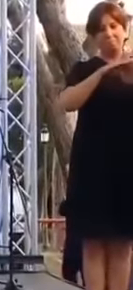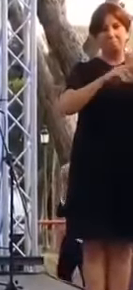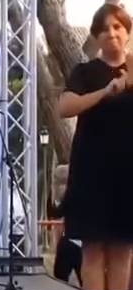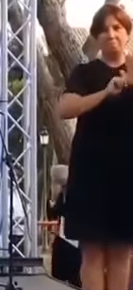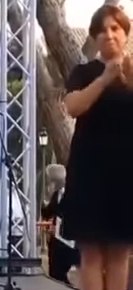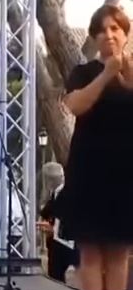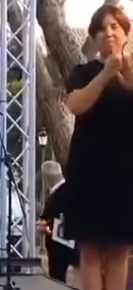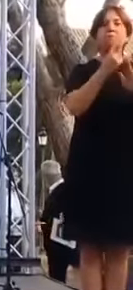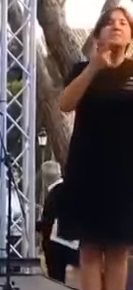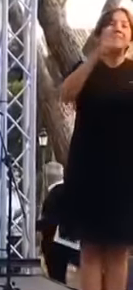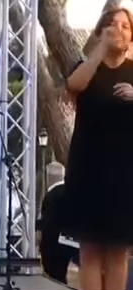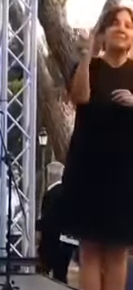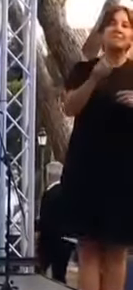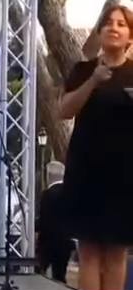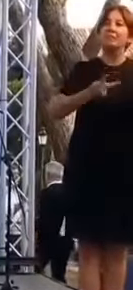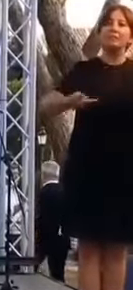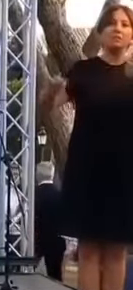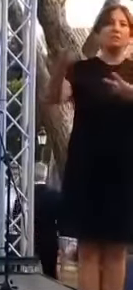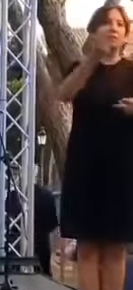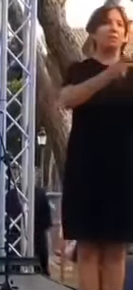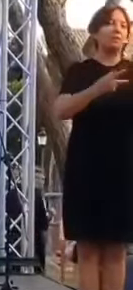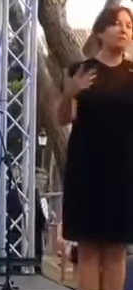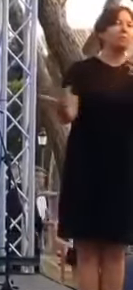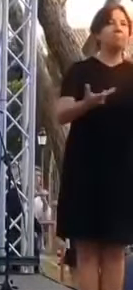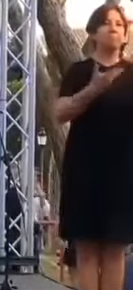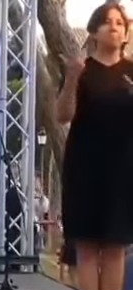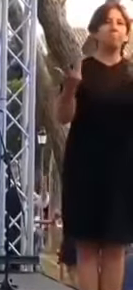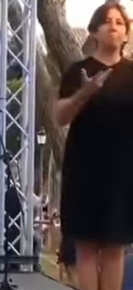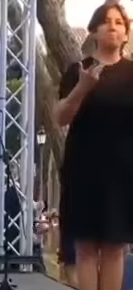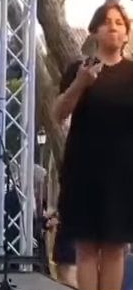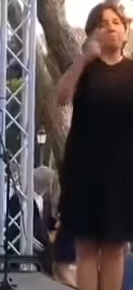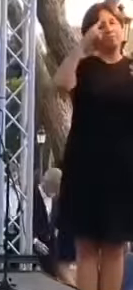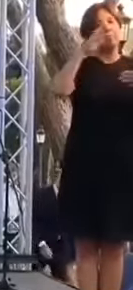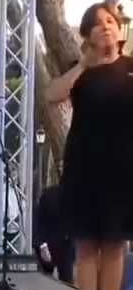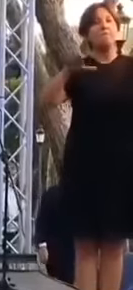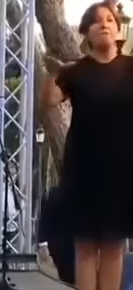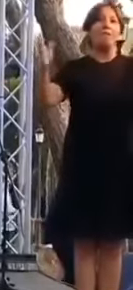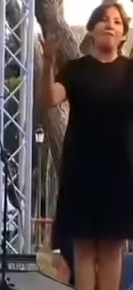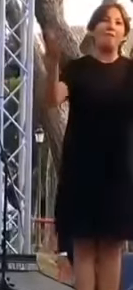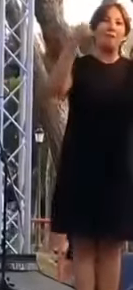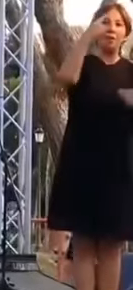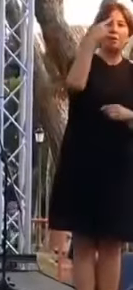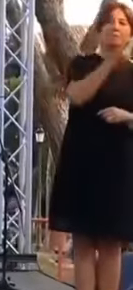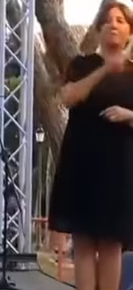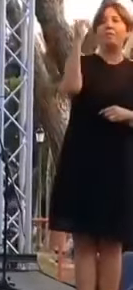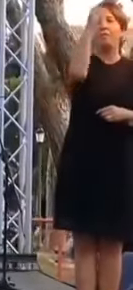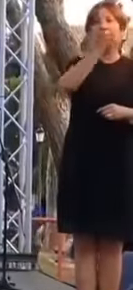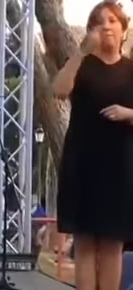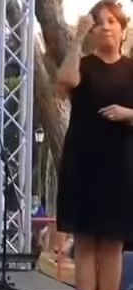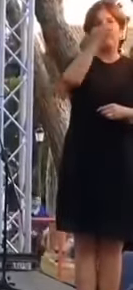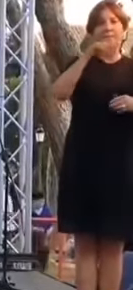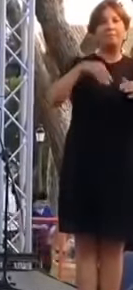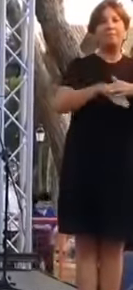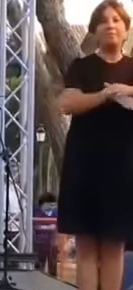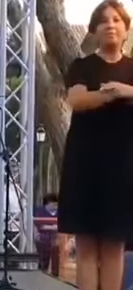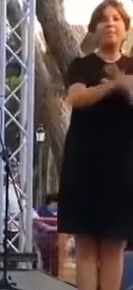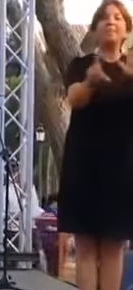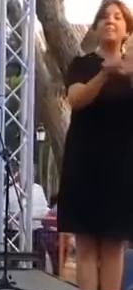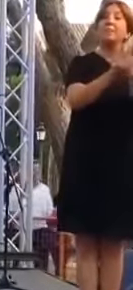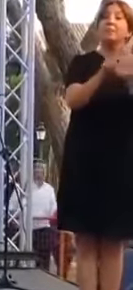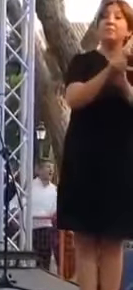fatto che magari gli italiani cercano un po' di spensieratezza e quindi non se ne accorgono. E che